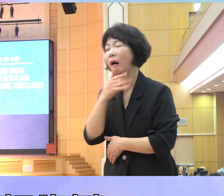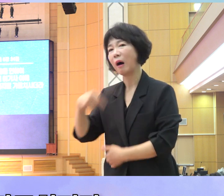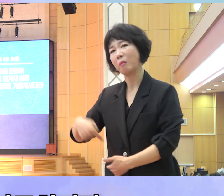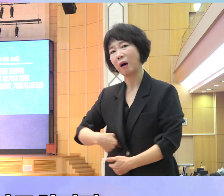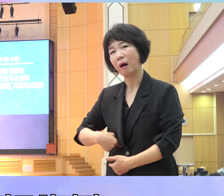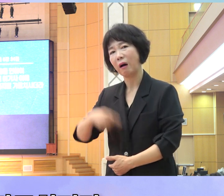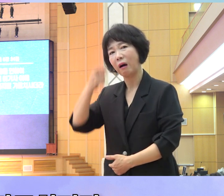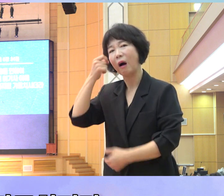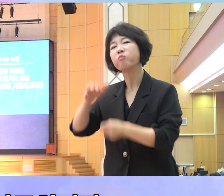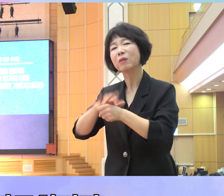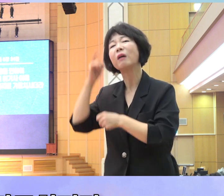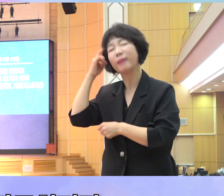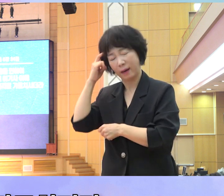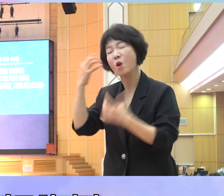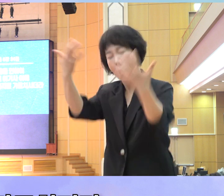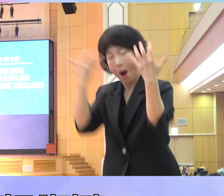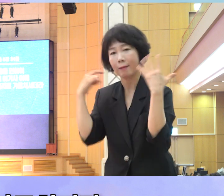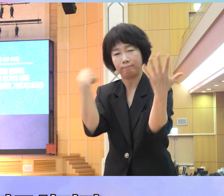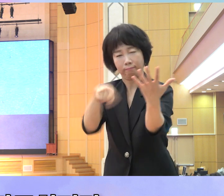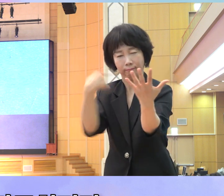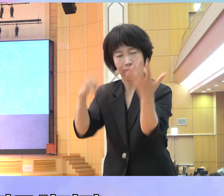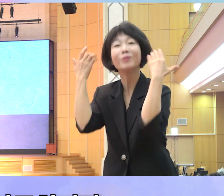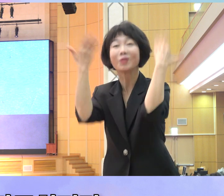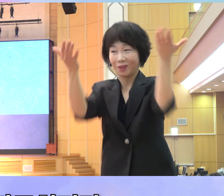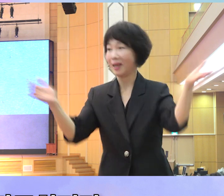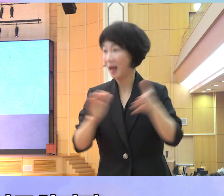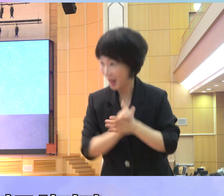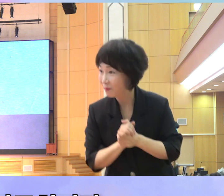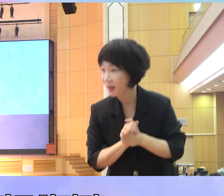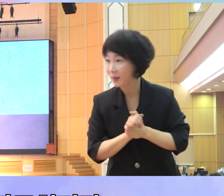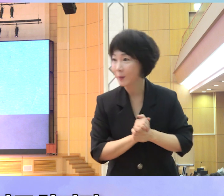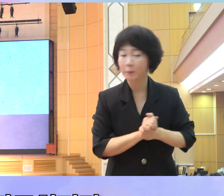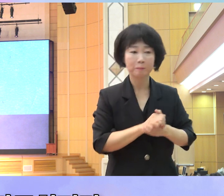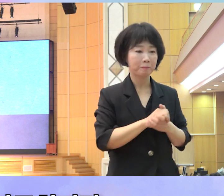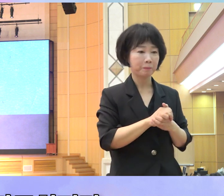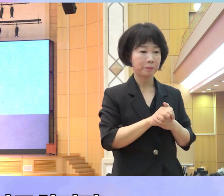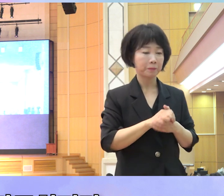여러 가지로 가르치시더라. 아멘.